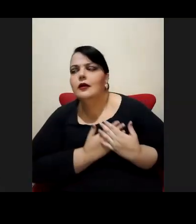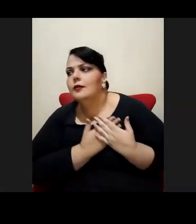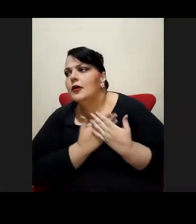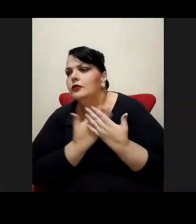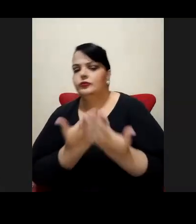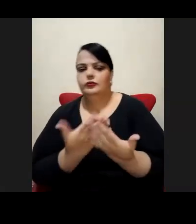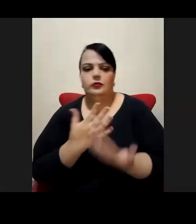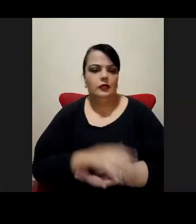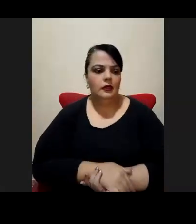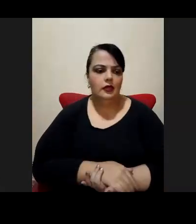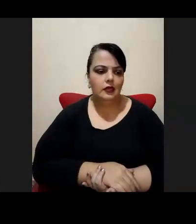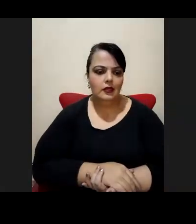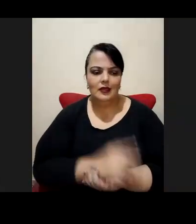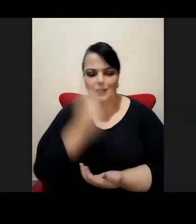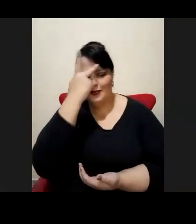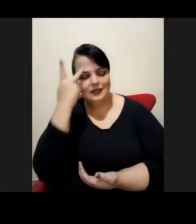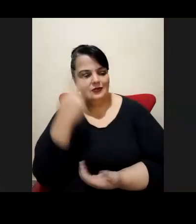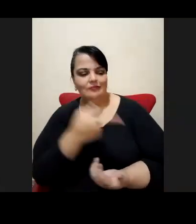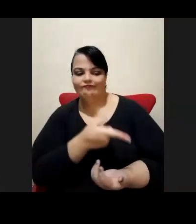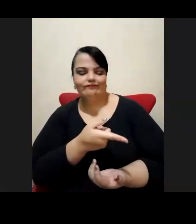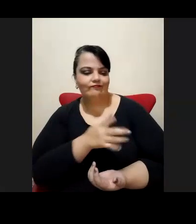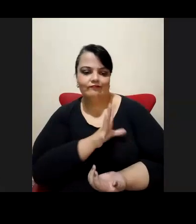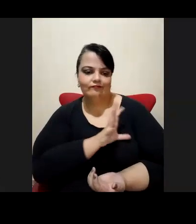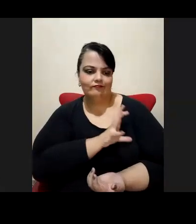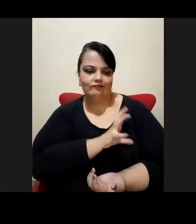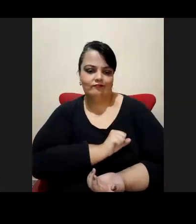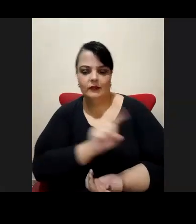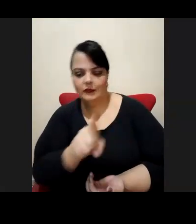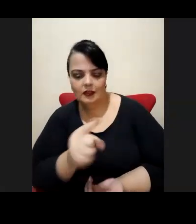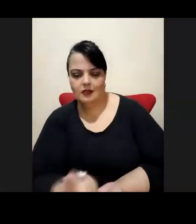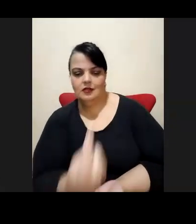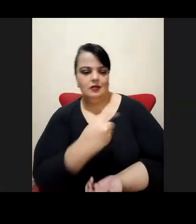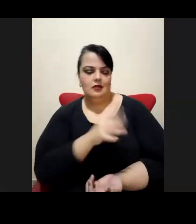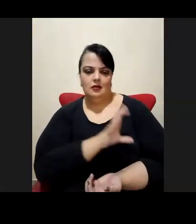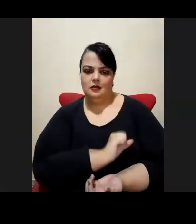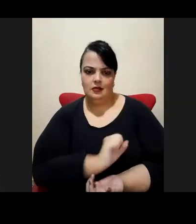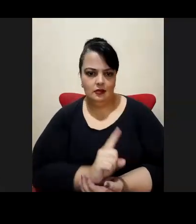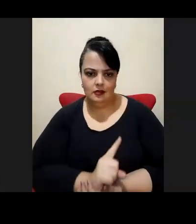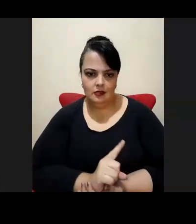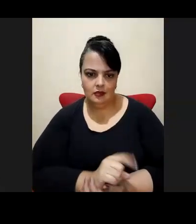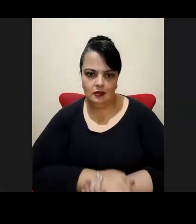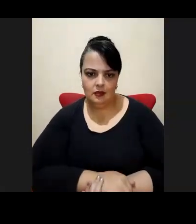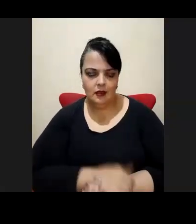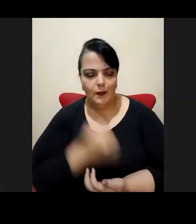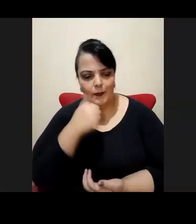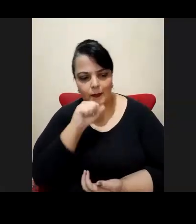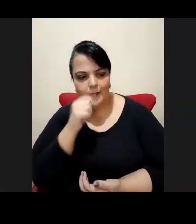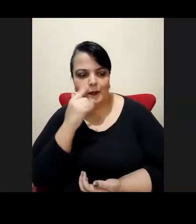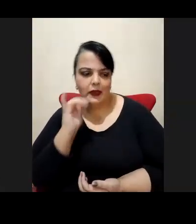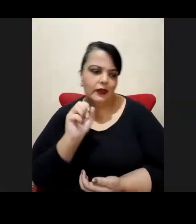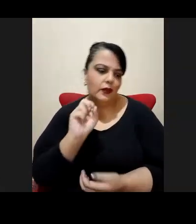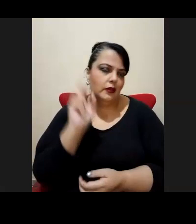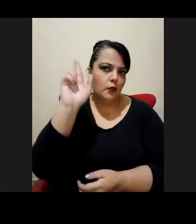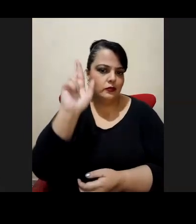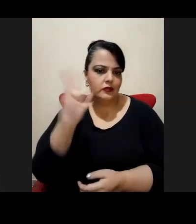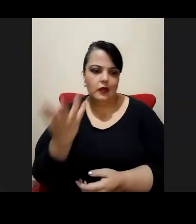não correspondido, né? Porque também não vai adiantar, né, qualquer um de nós que sejamos pais ou cuidadores procurarmos